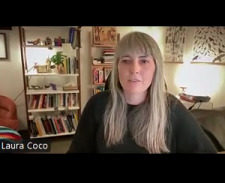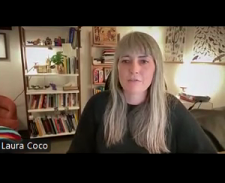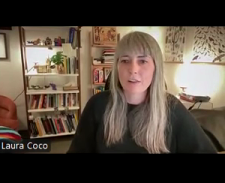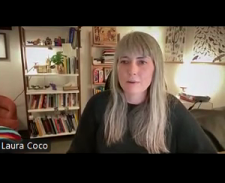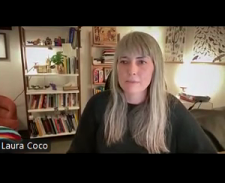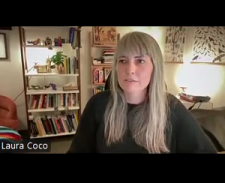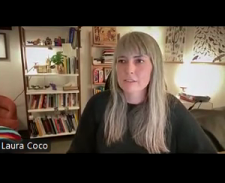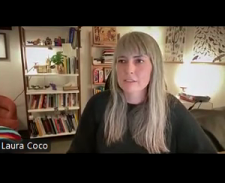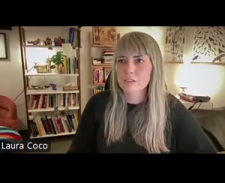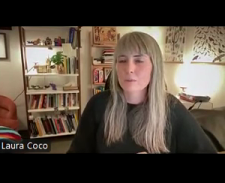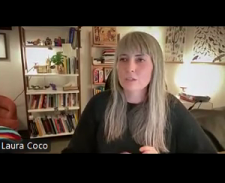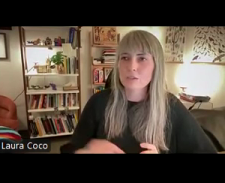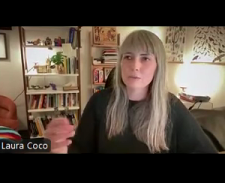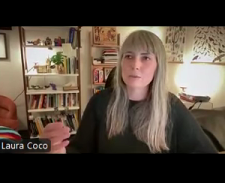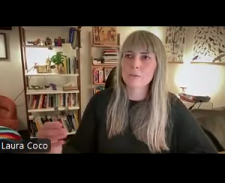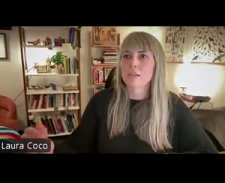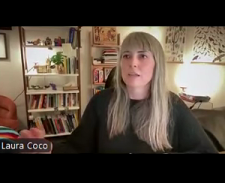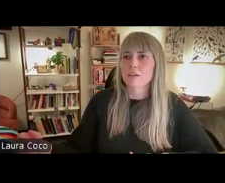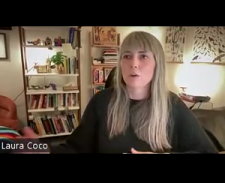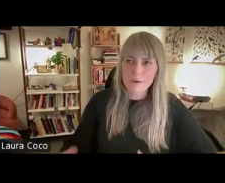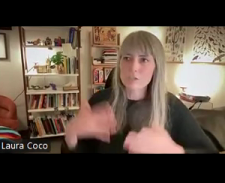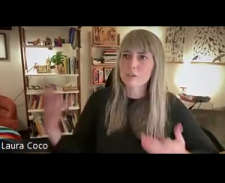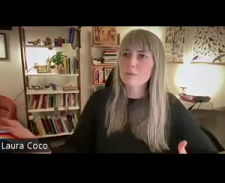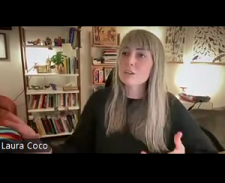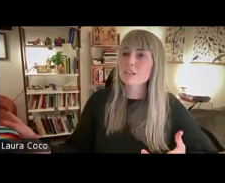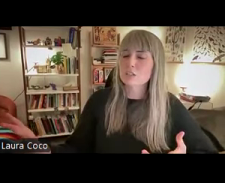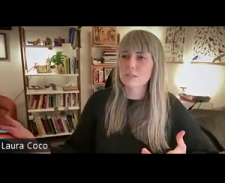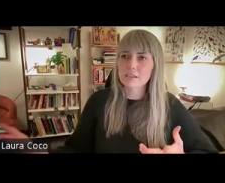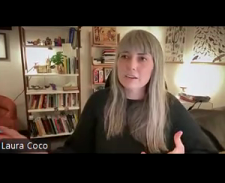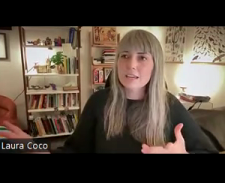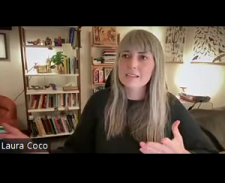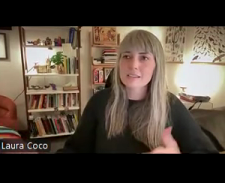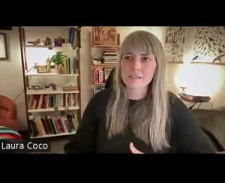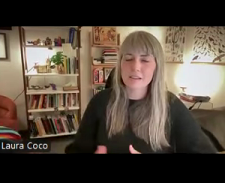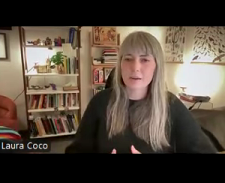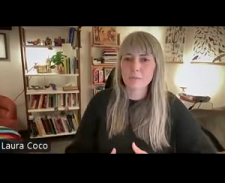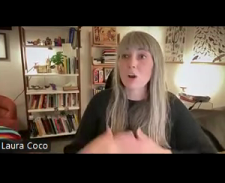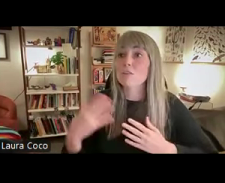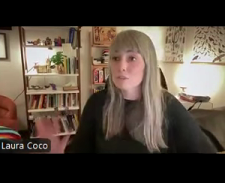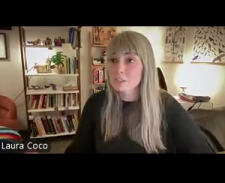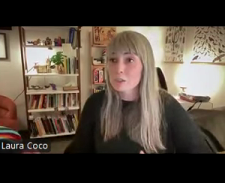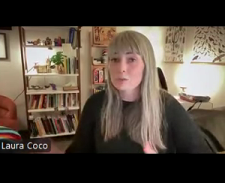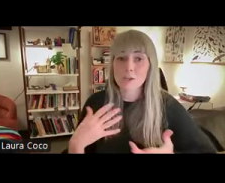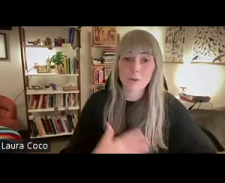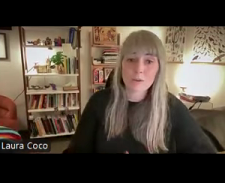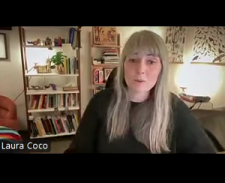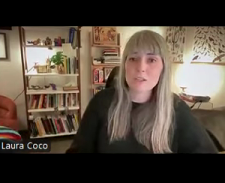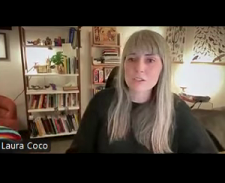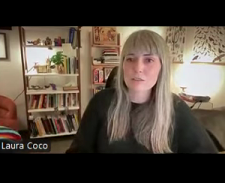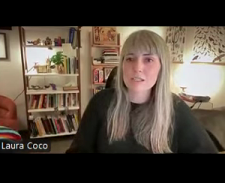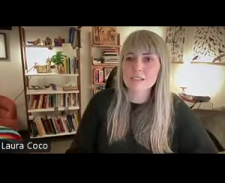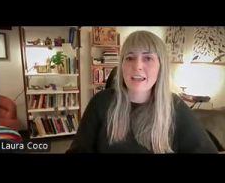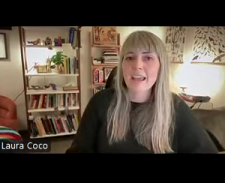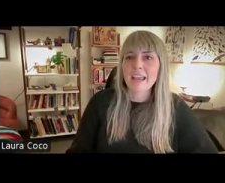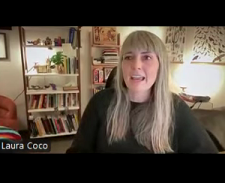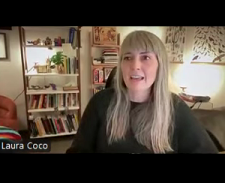Mencioné anteriormente que sí proveemos servicios de seguimiento, entonces sí salimos a la comunidad y hacemos estas pruebas auditivas como